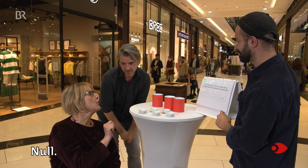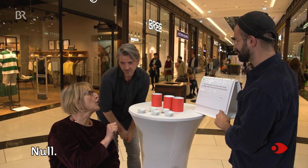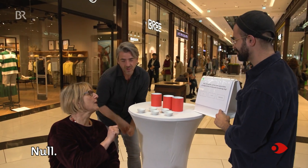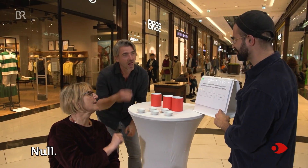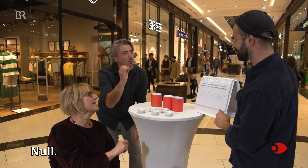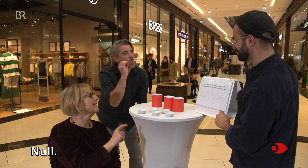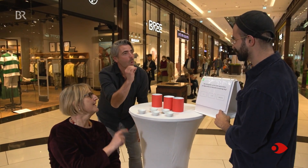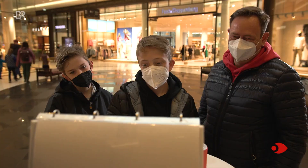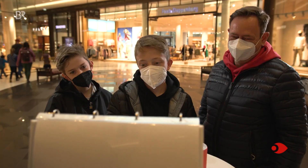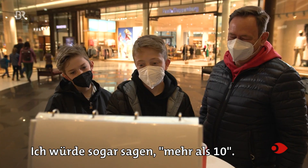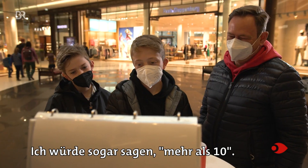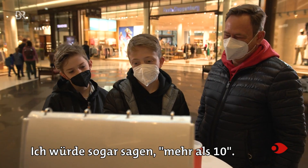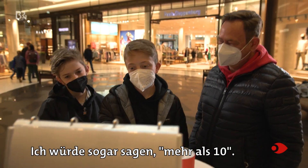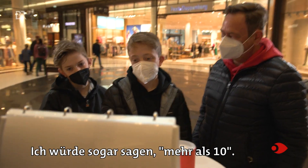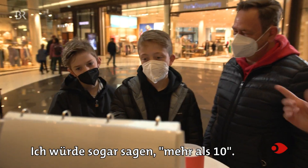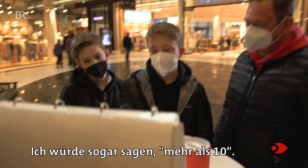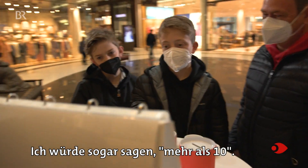Null. Ich würde sogar sagen, mehr als